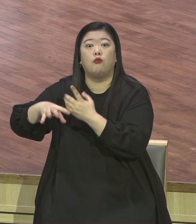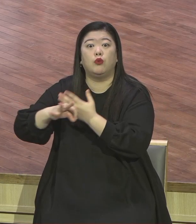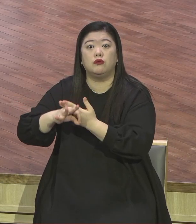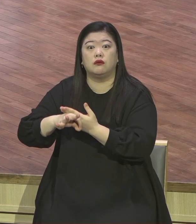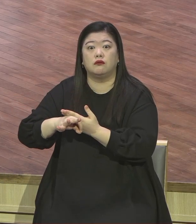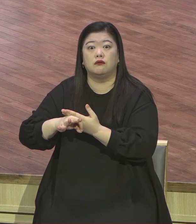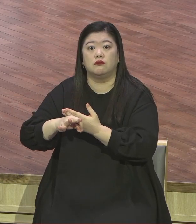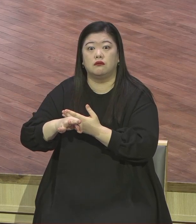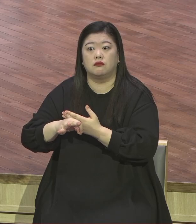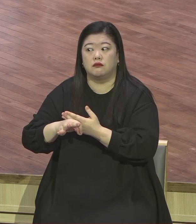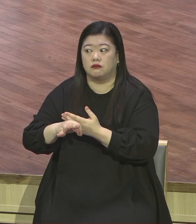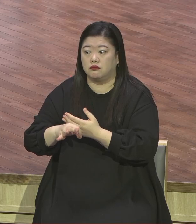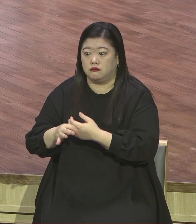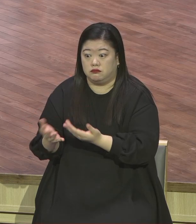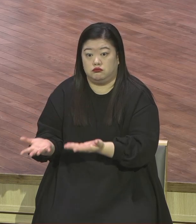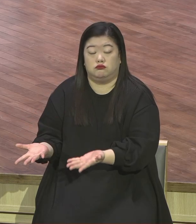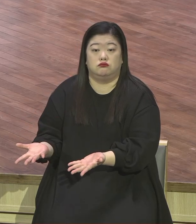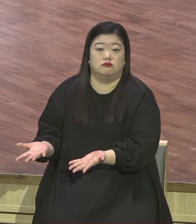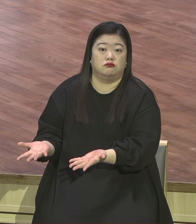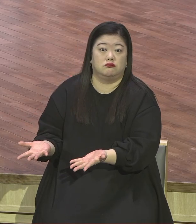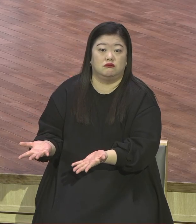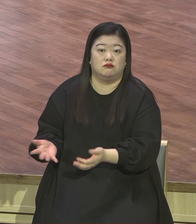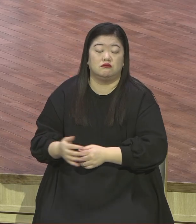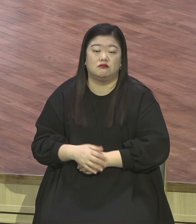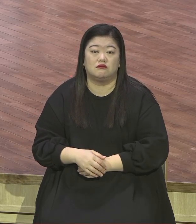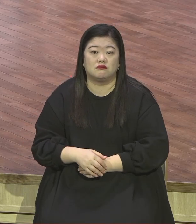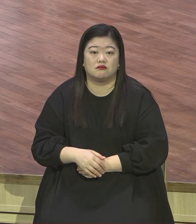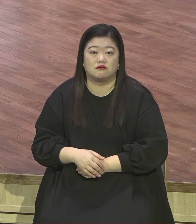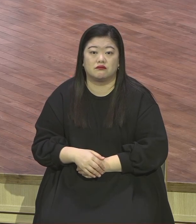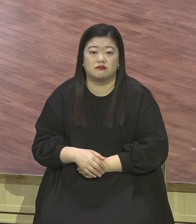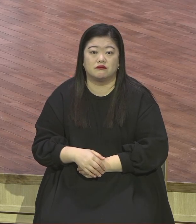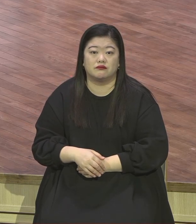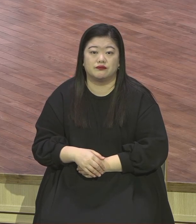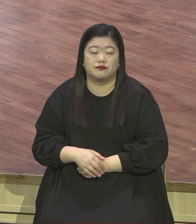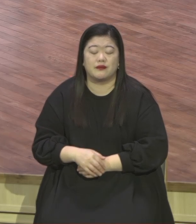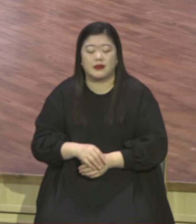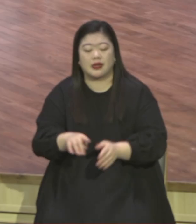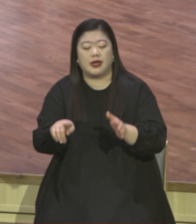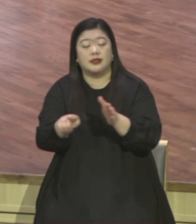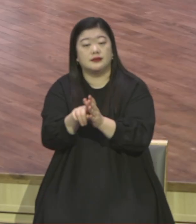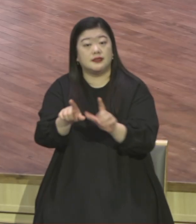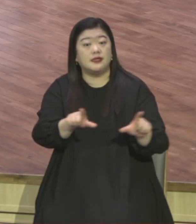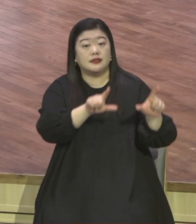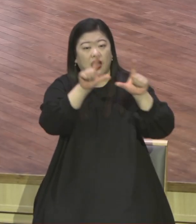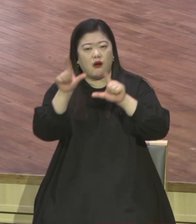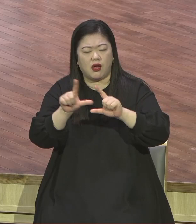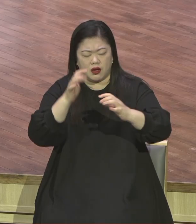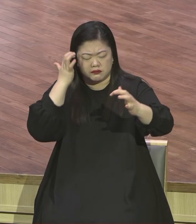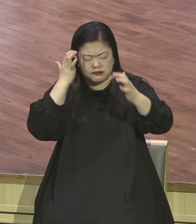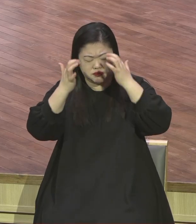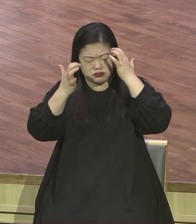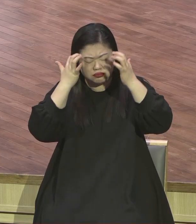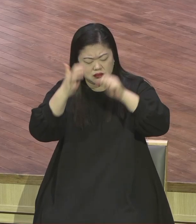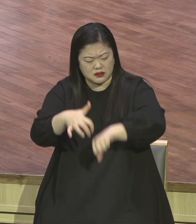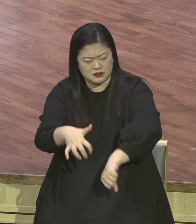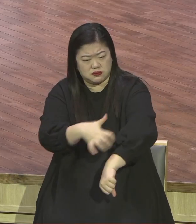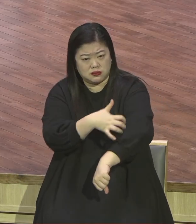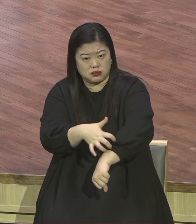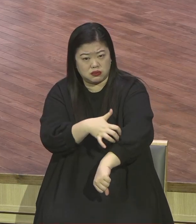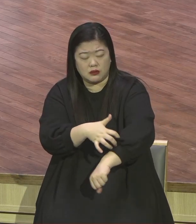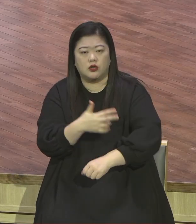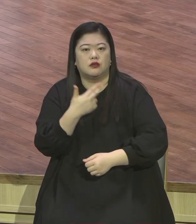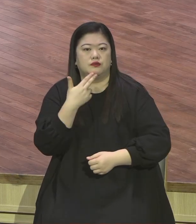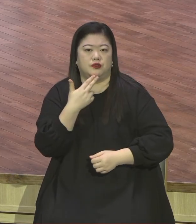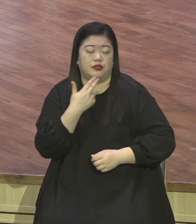신앙생활은요 복잡하지 않습니다 신앙생활은요 아주 심플합니다 무슨 말입니까